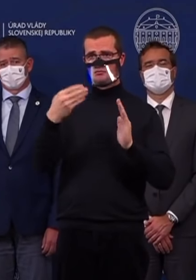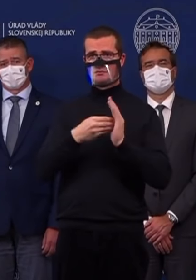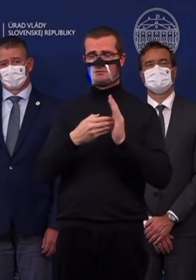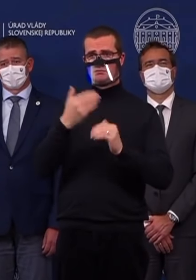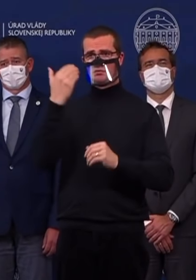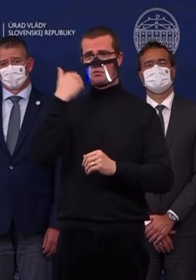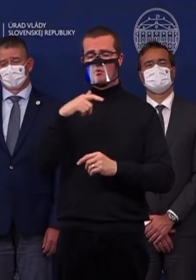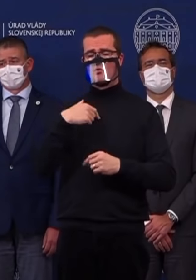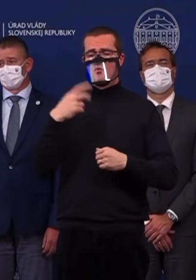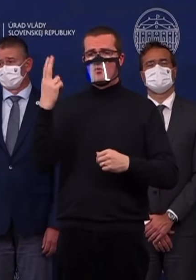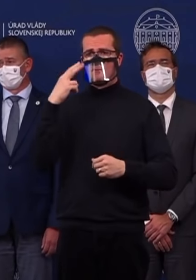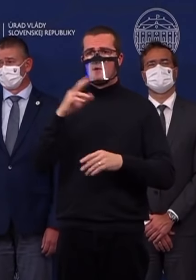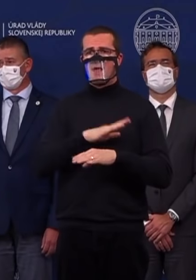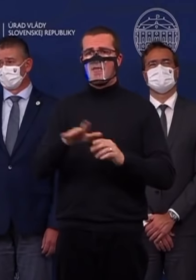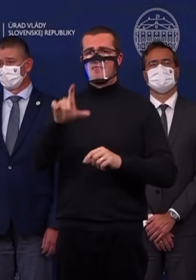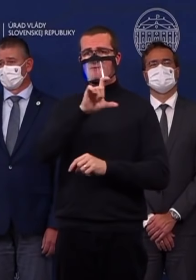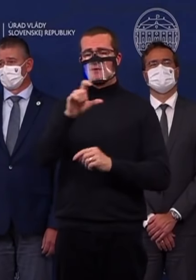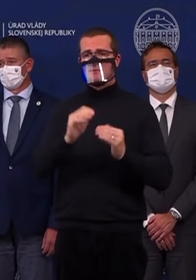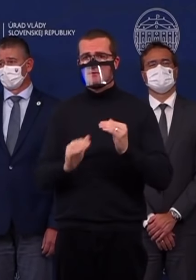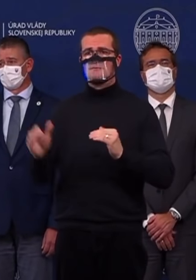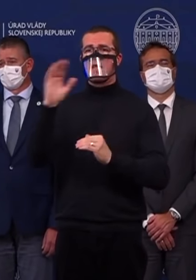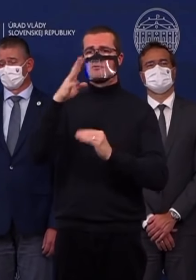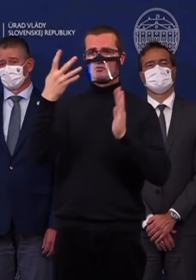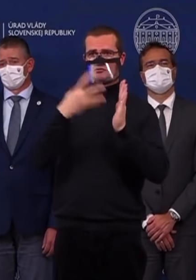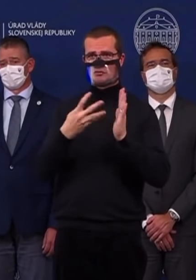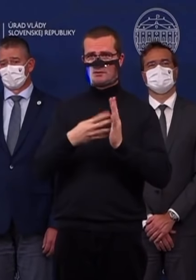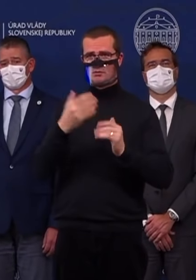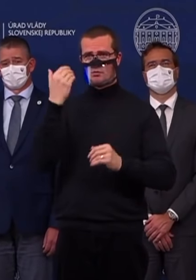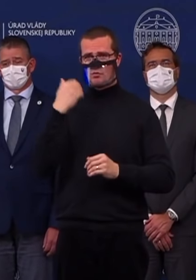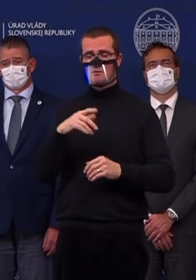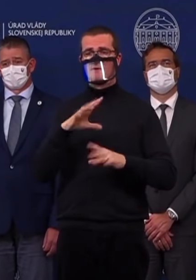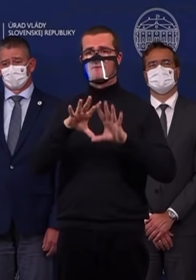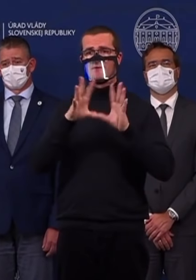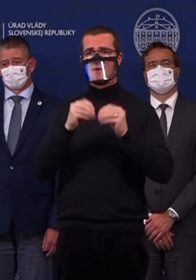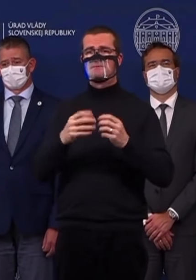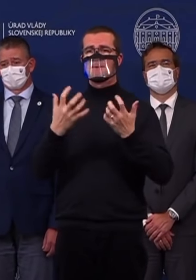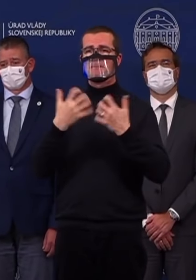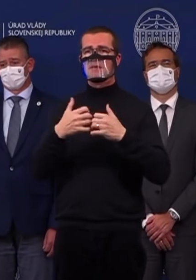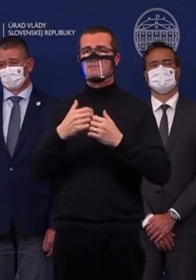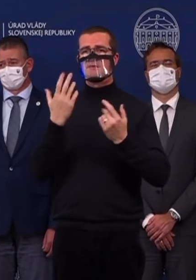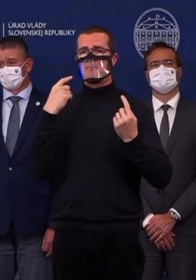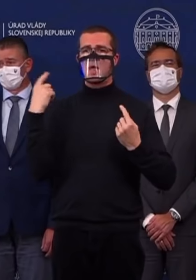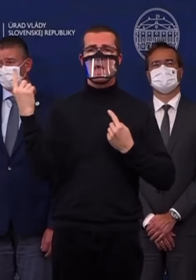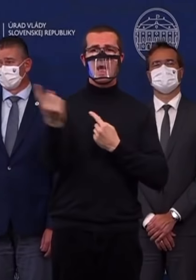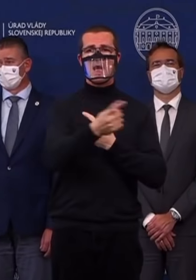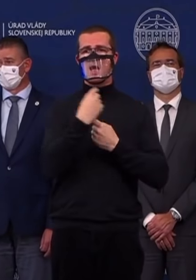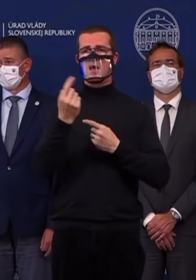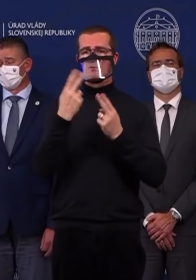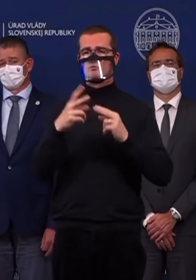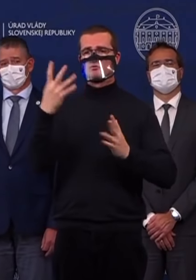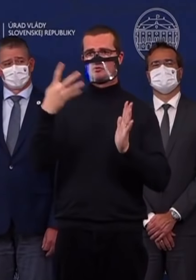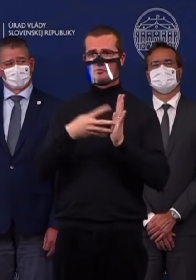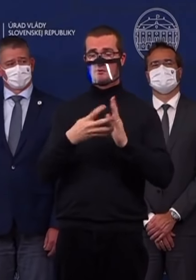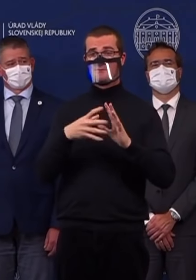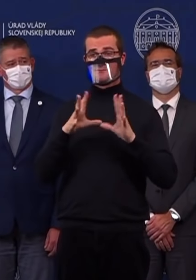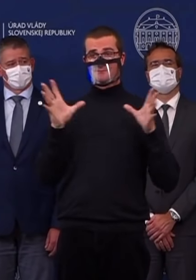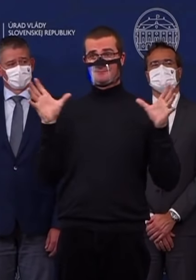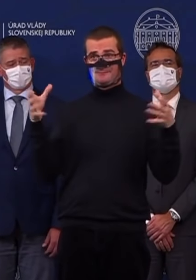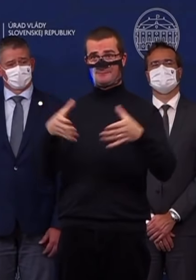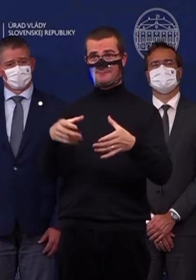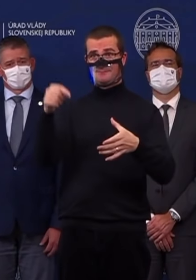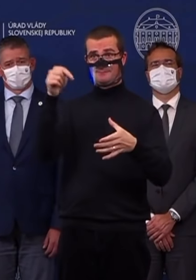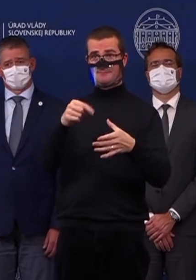ľudí, ale to neznamená, že to musí byť iba firma, ktorá má nad 4000 ľudí, ale v rámci priemyselného parku môže byť napríklad 4000 zamestnancov a keď v rámci toho urobia